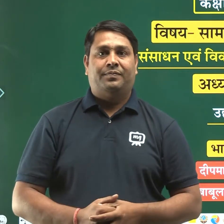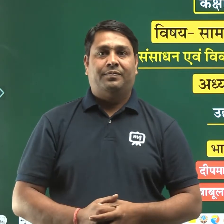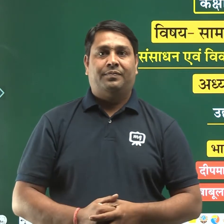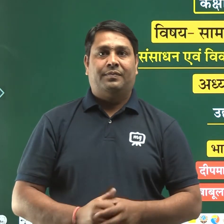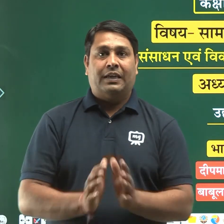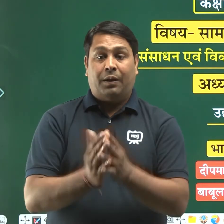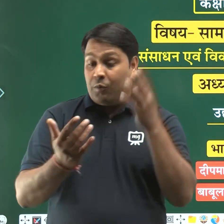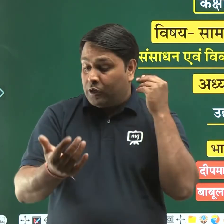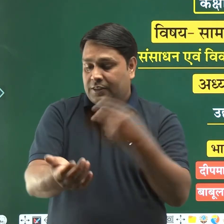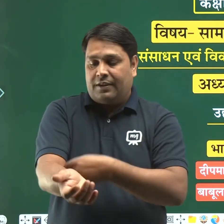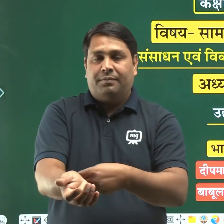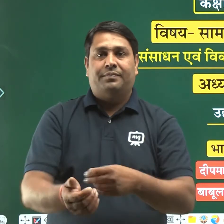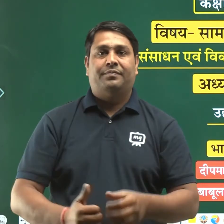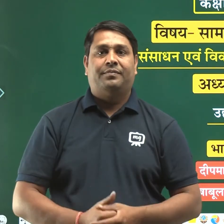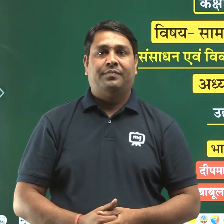किताब का नाम